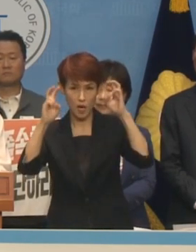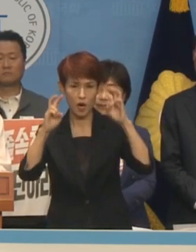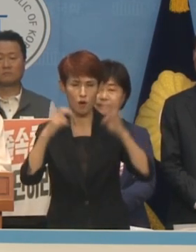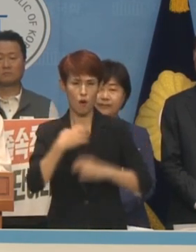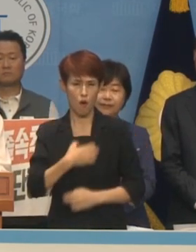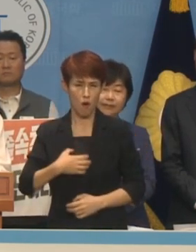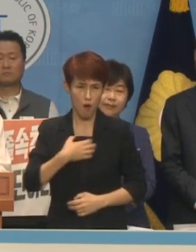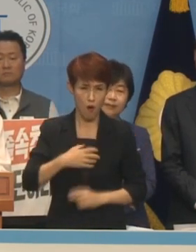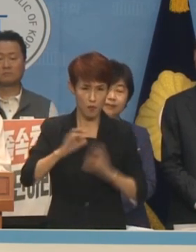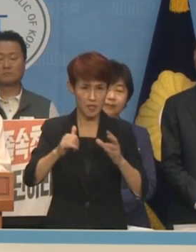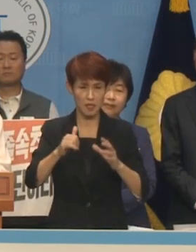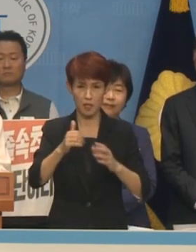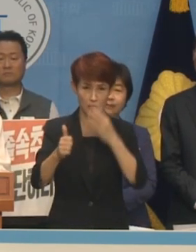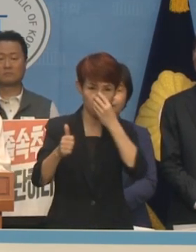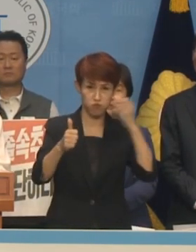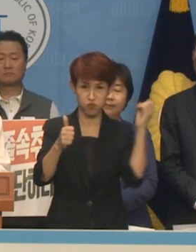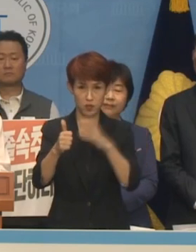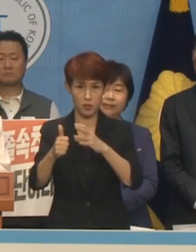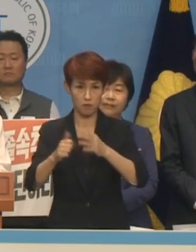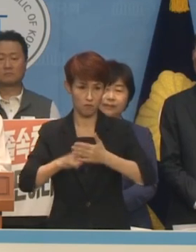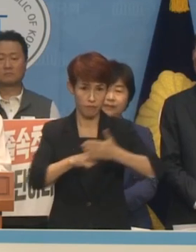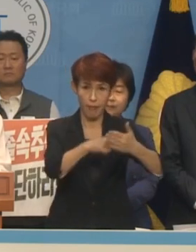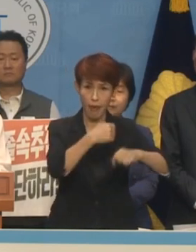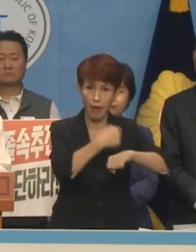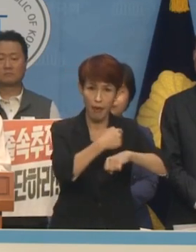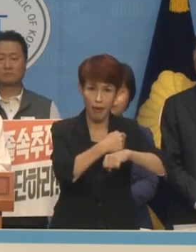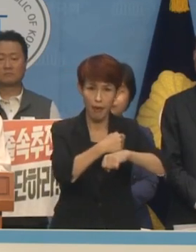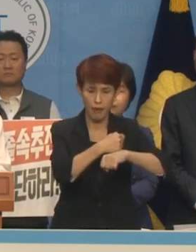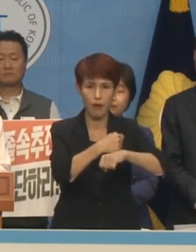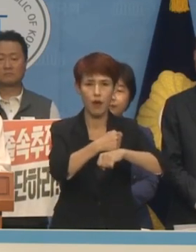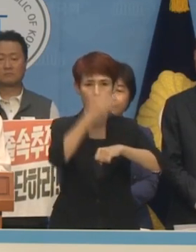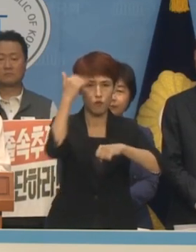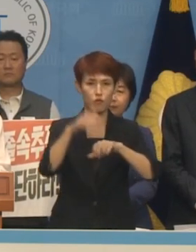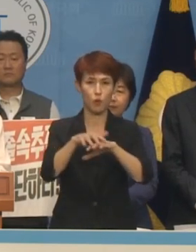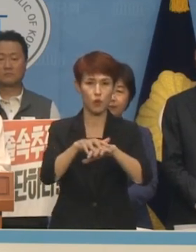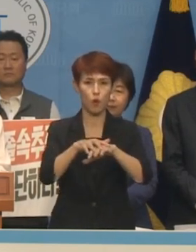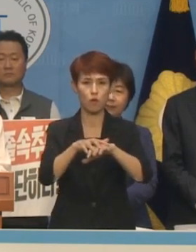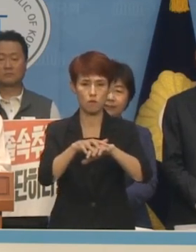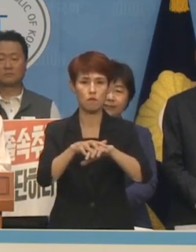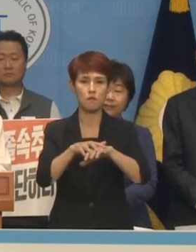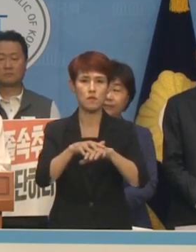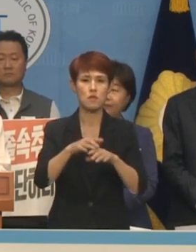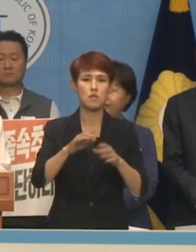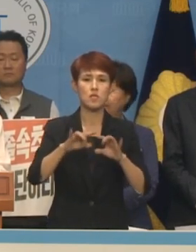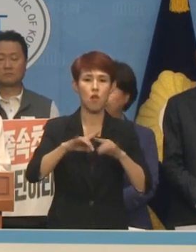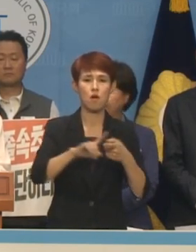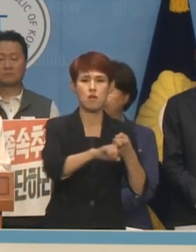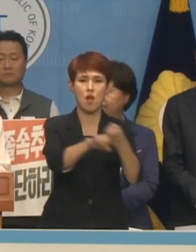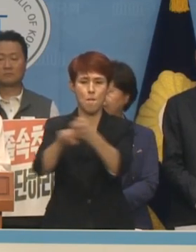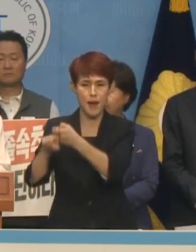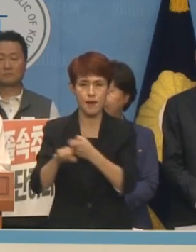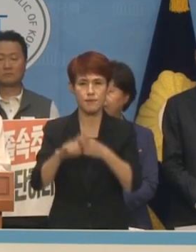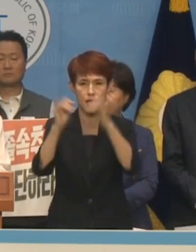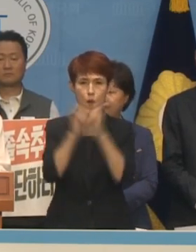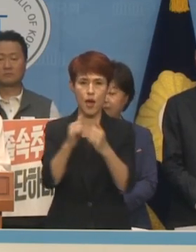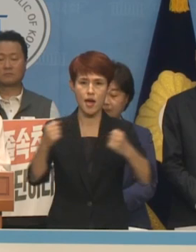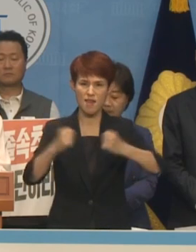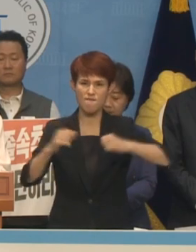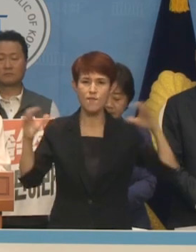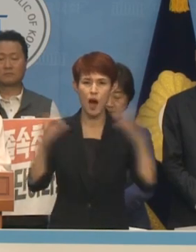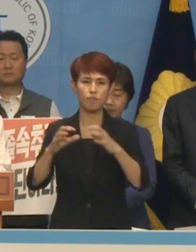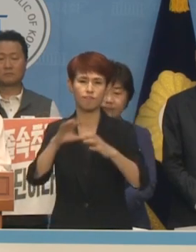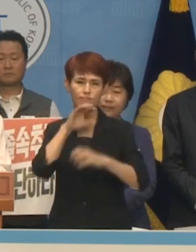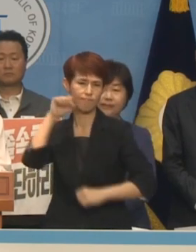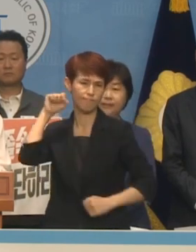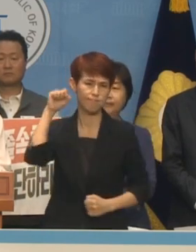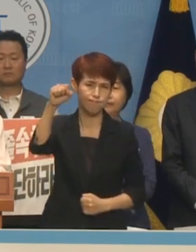우려와 국민적 여론을 무시하고 이를 강행한다면 한국노총은 전력연맹을 비롯한 시민사회단체와 총력투쟁을